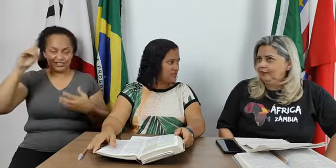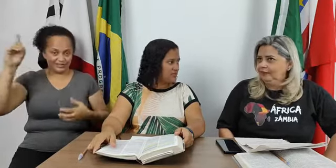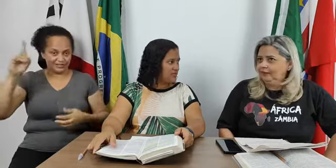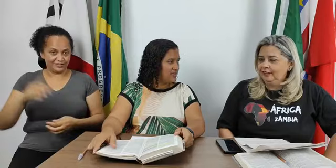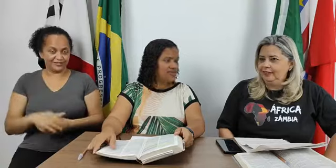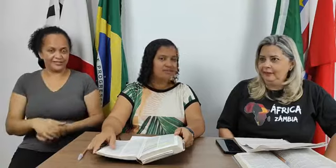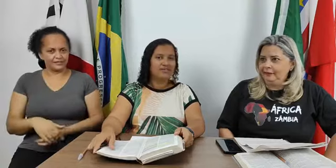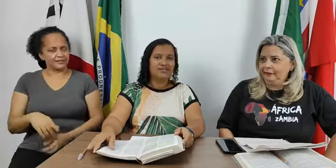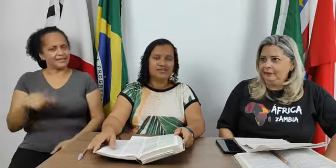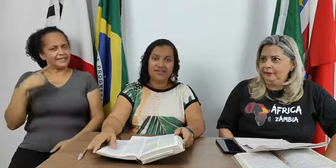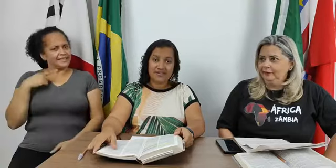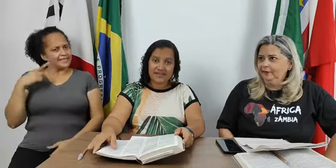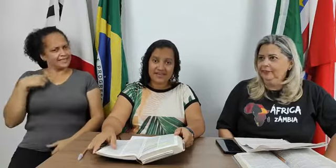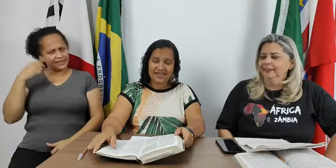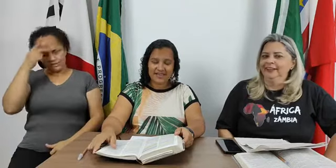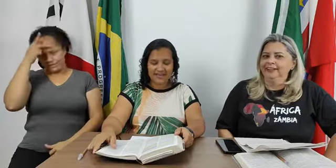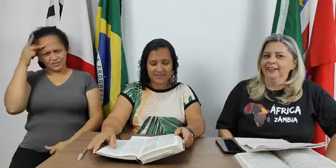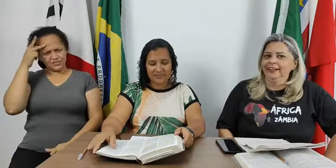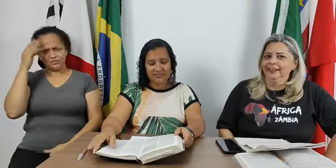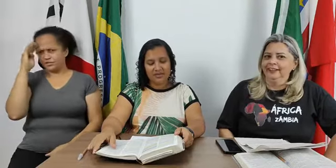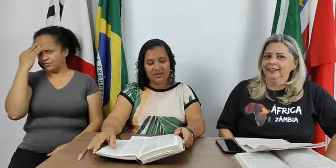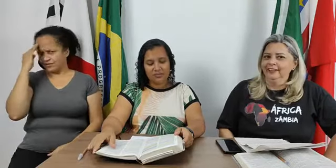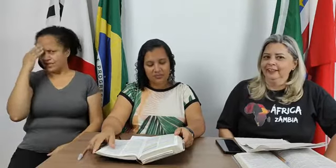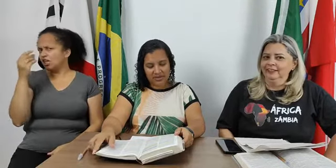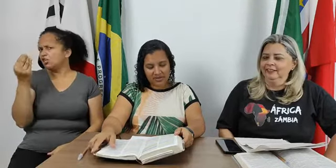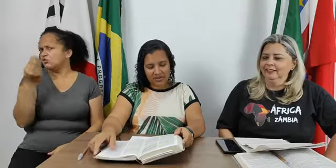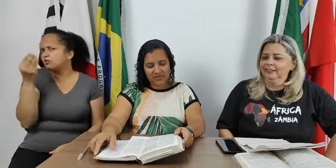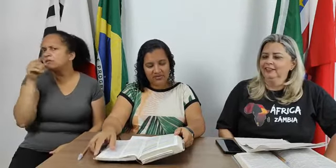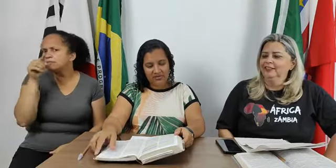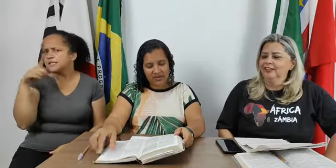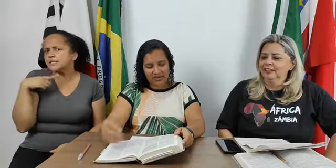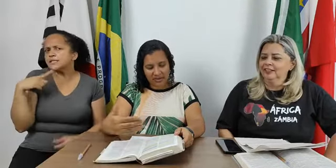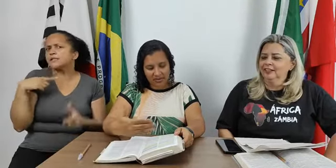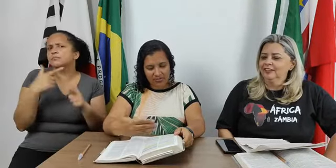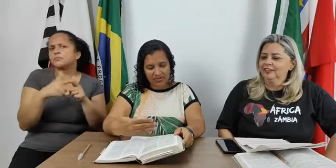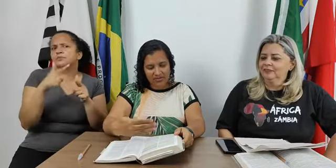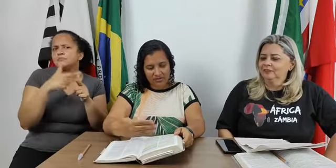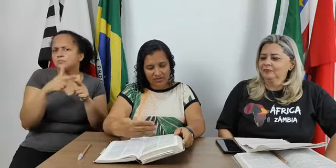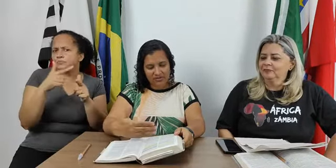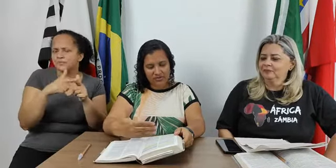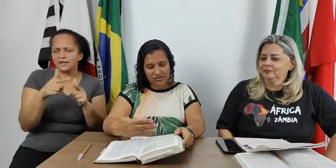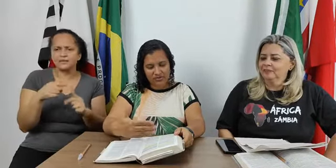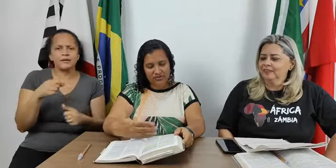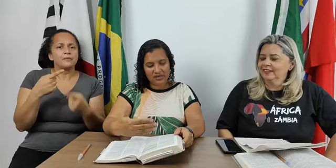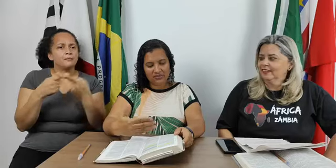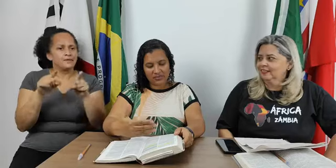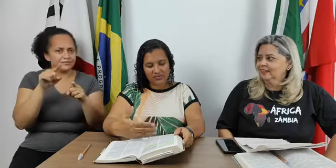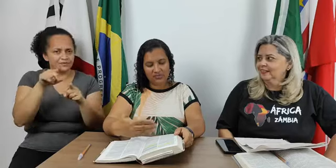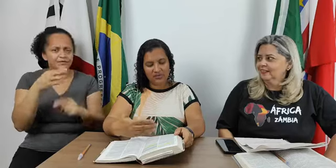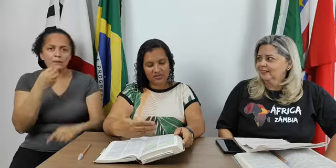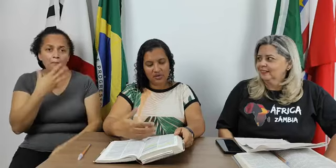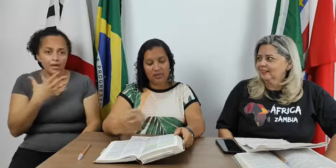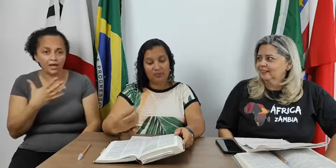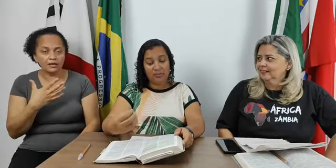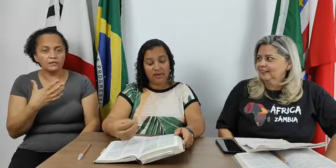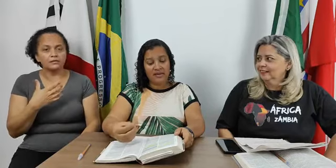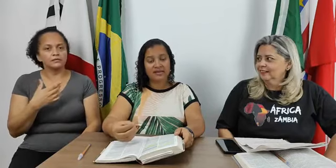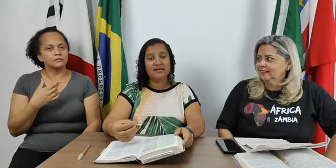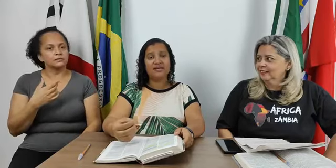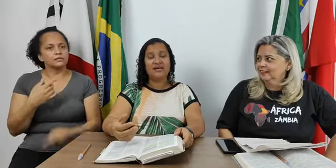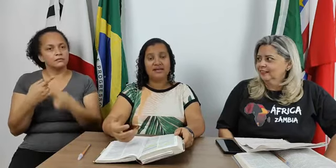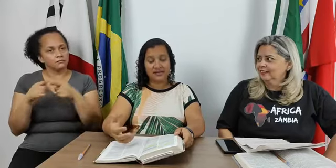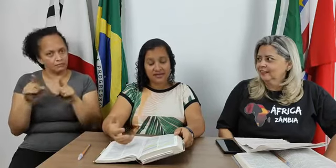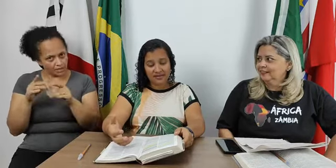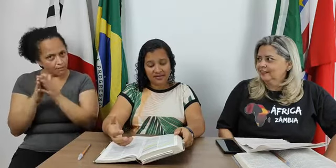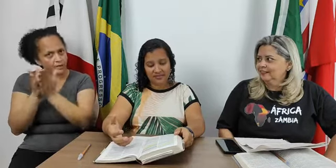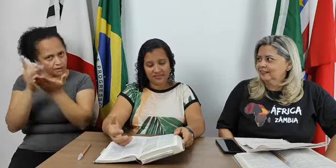tudo isso e tá rindo. E tá com essa cara. Mas, gente, a Bíblia diz que Jesus ele veio nos trazer uma